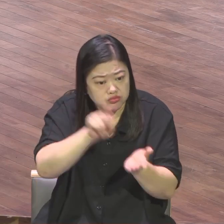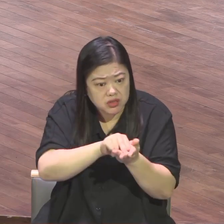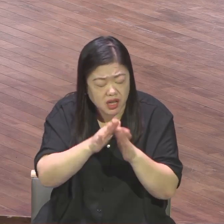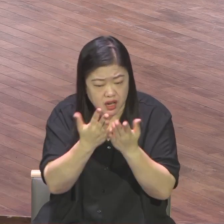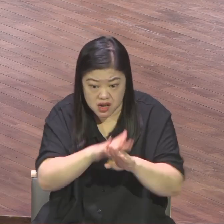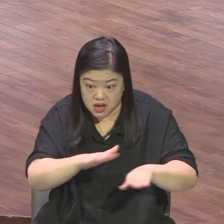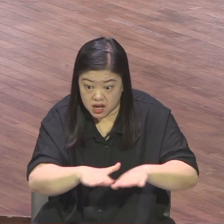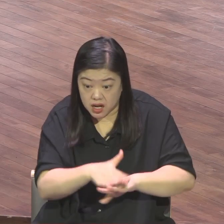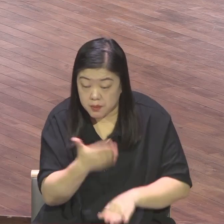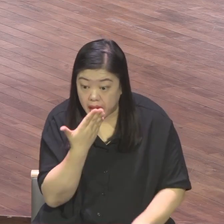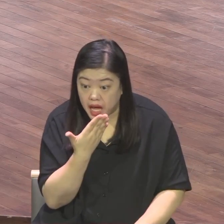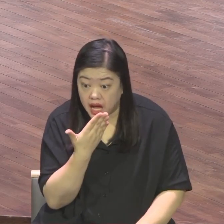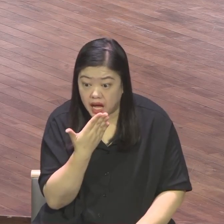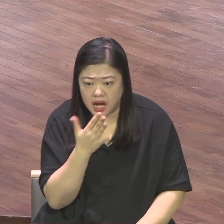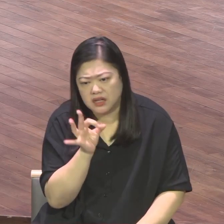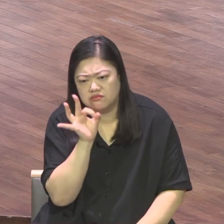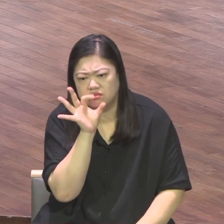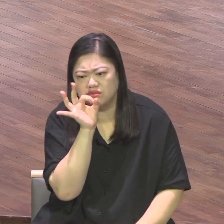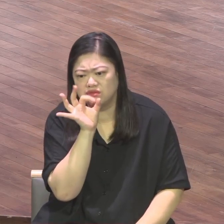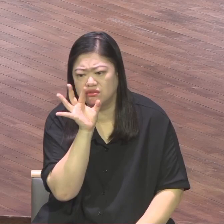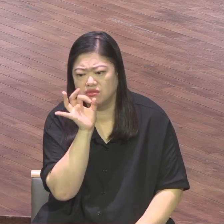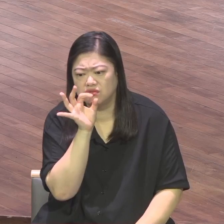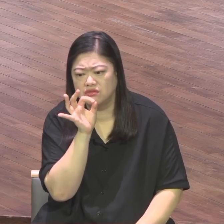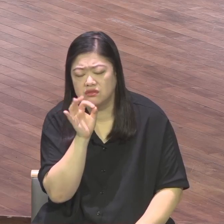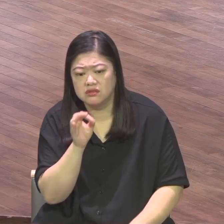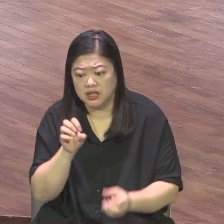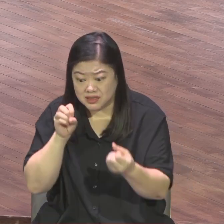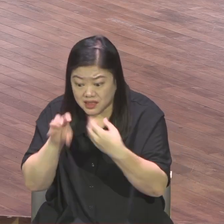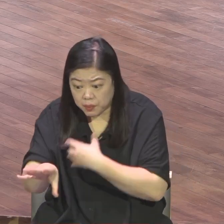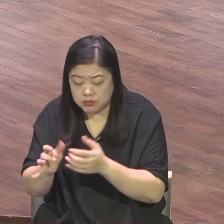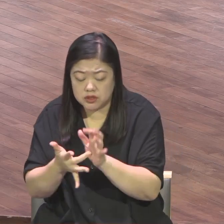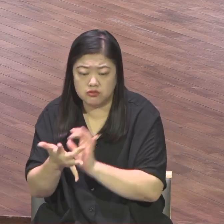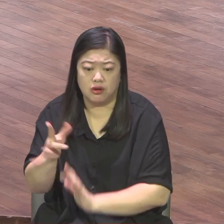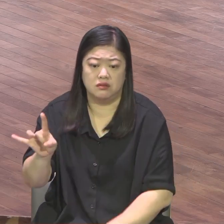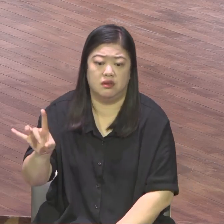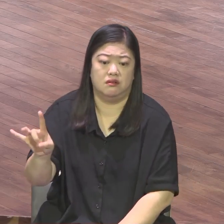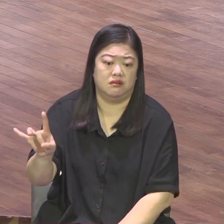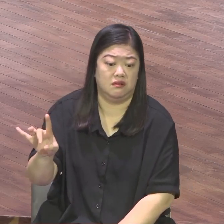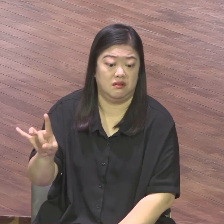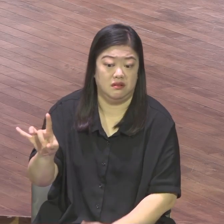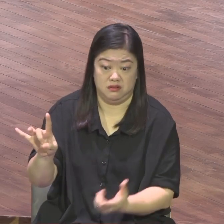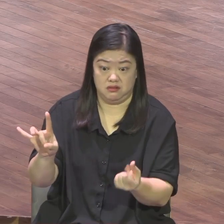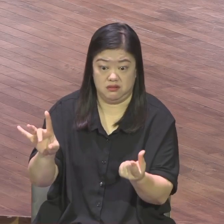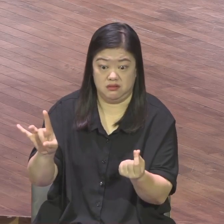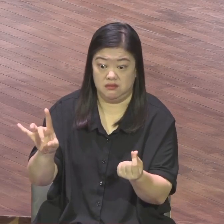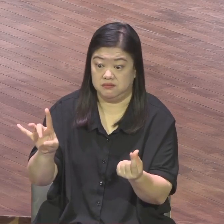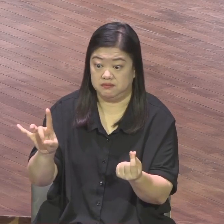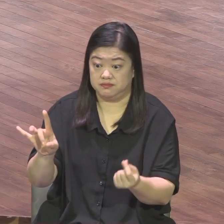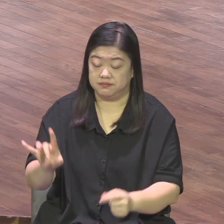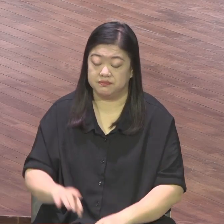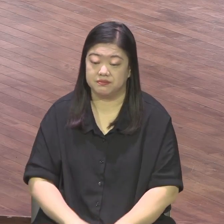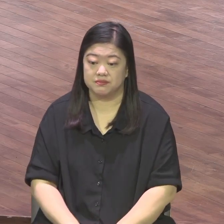인생에 답이 없기 때문에 답이 없어요. 인생에 뭔 답이 있습니까?